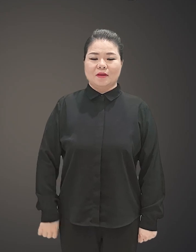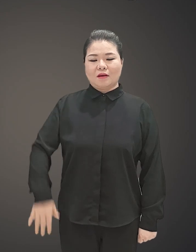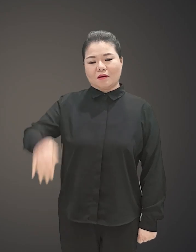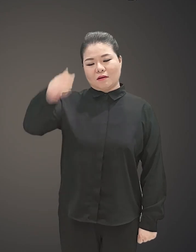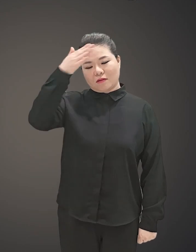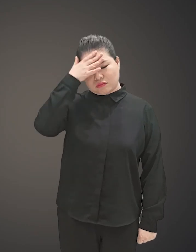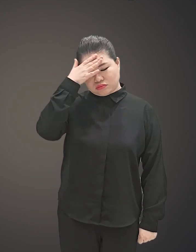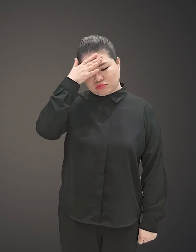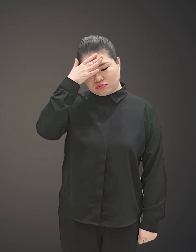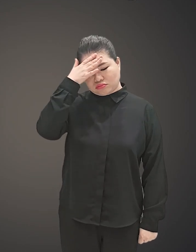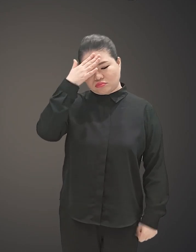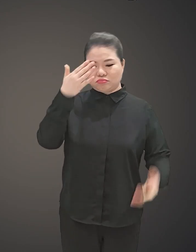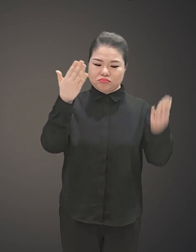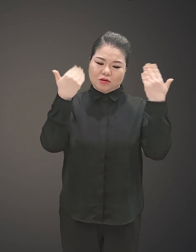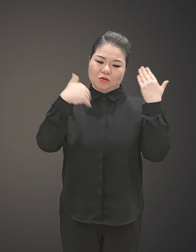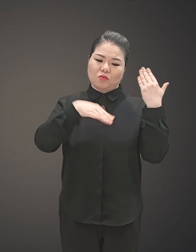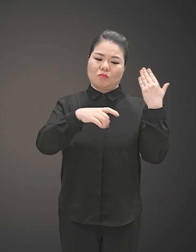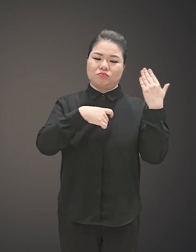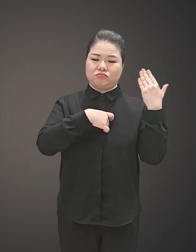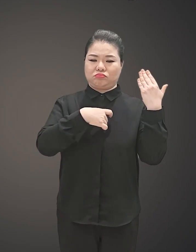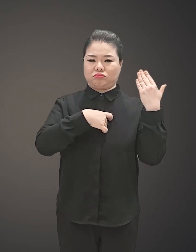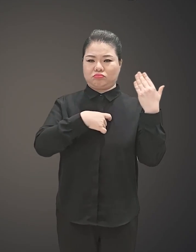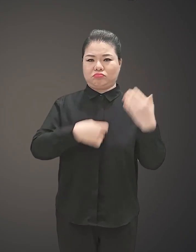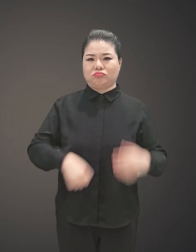후, 학교 가기 싫다.